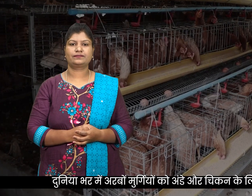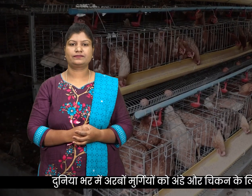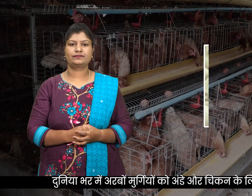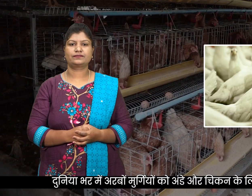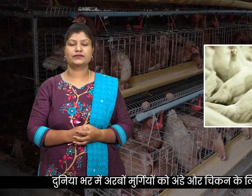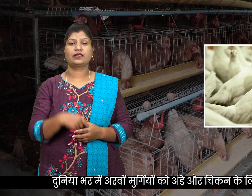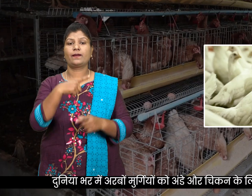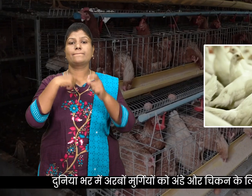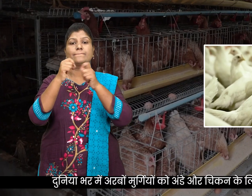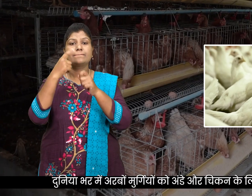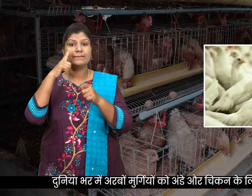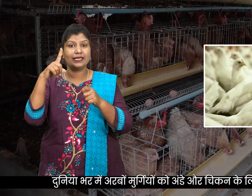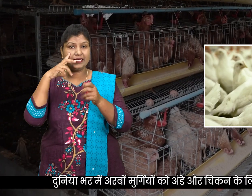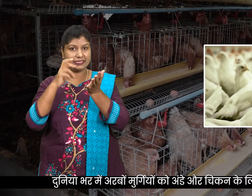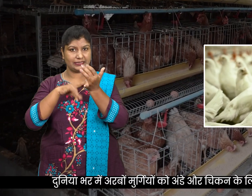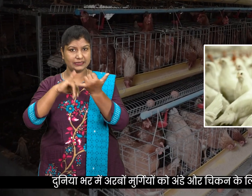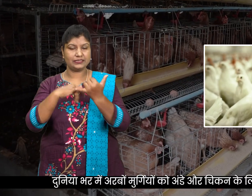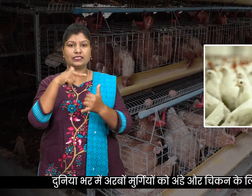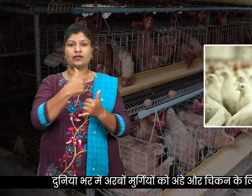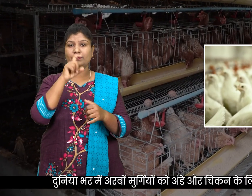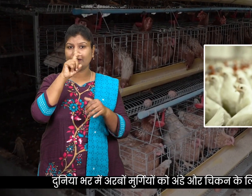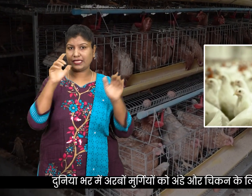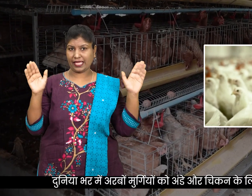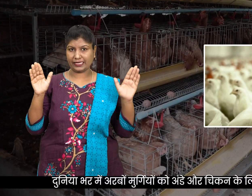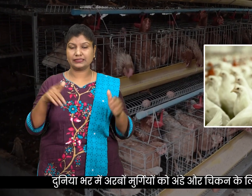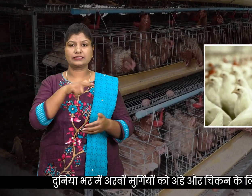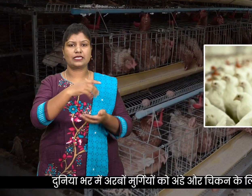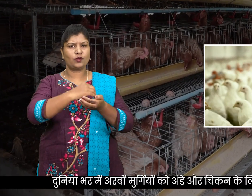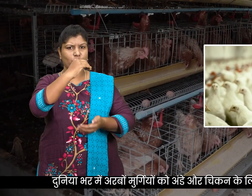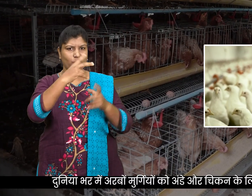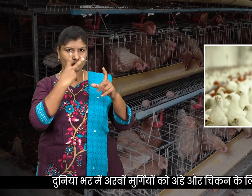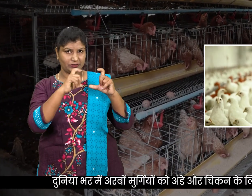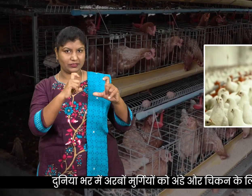दुनिया भर में अरबों मुर्गियों को अंडे और चिकन के लिए पाला जाता है।